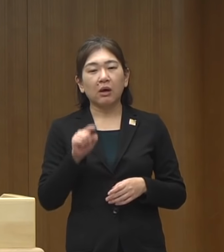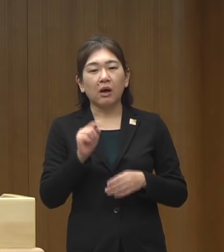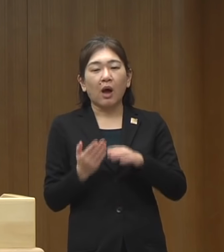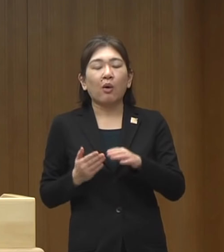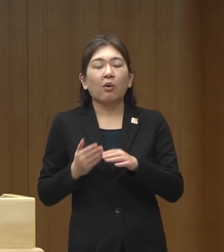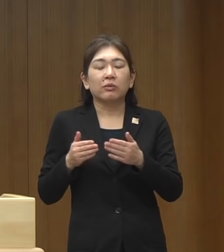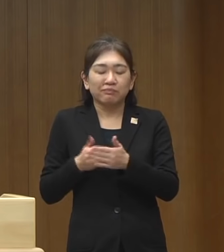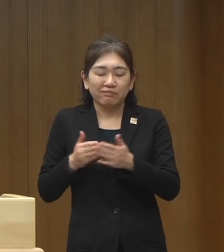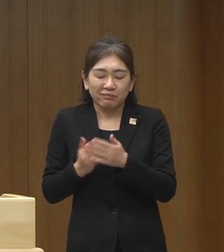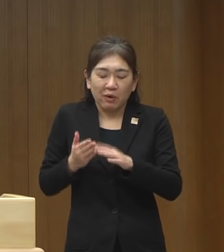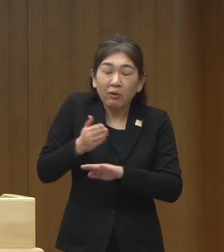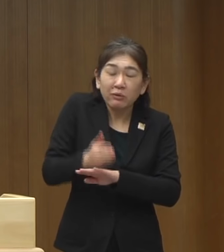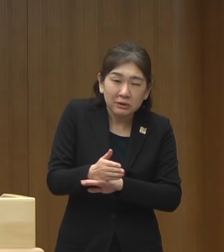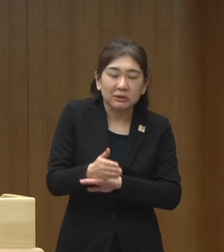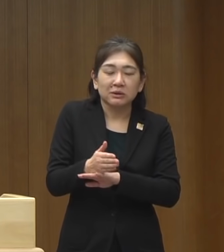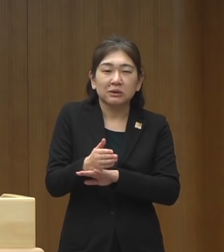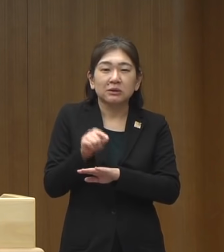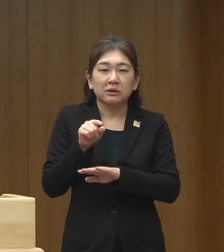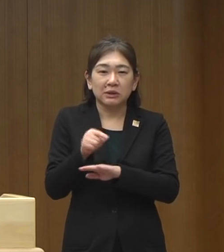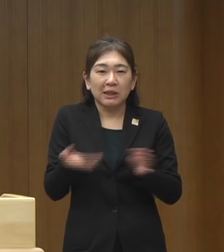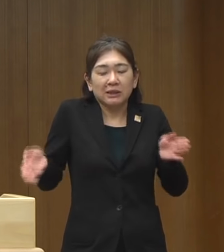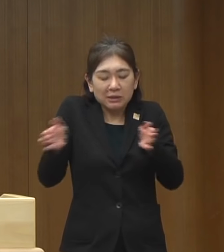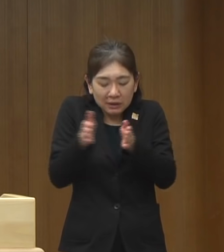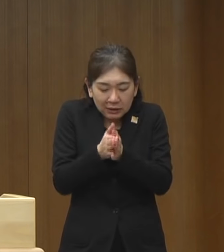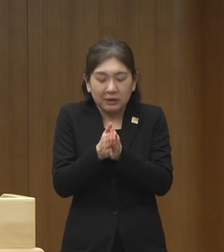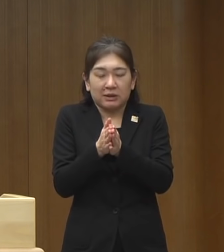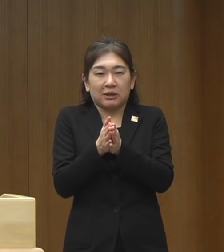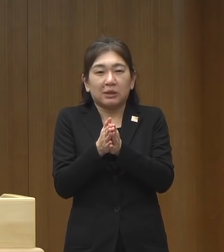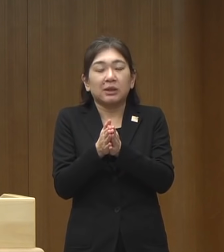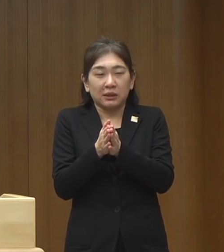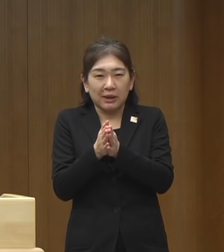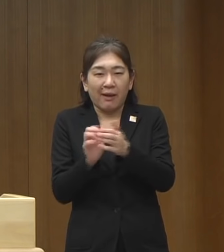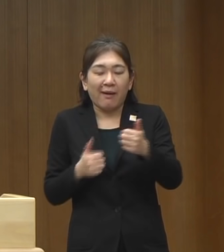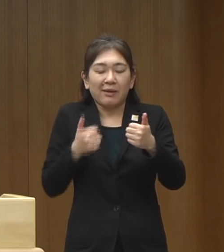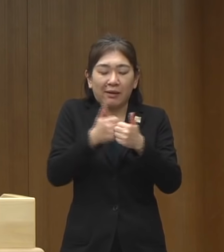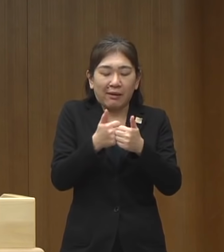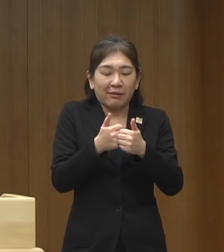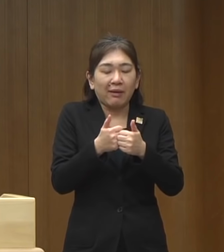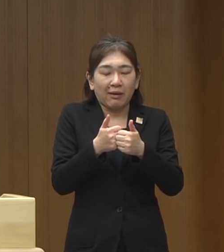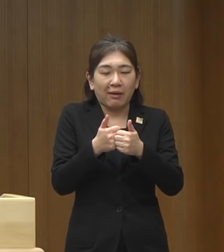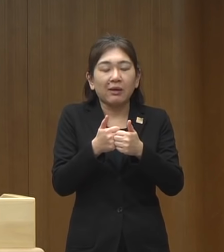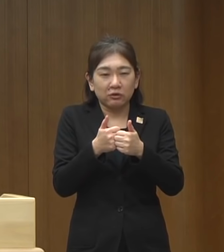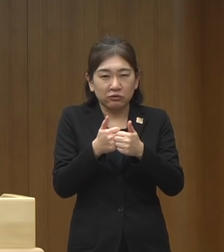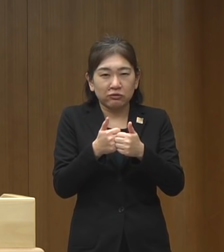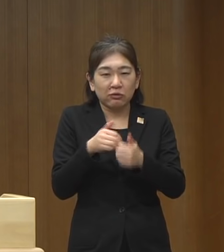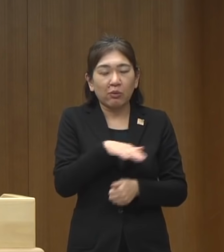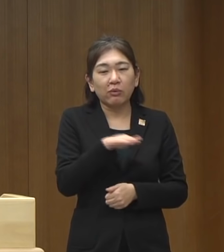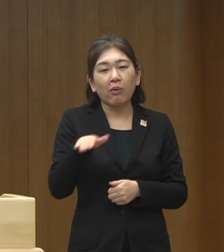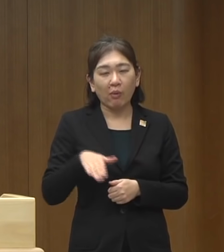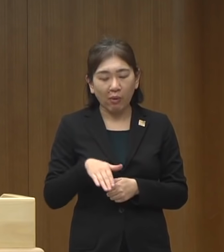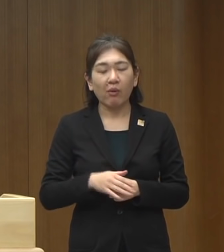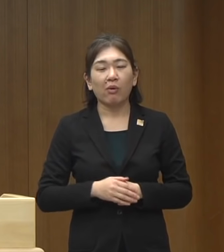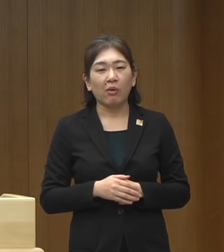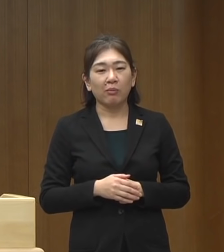となって戦っていただきますよう心からお願いを申し上げます。私からは以上です